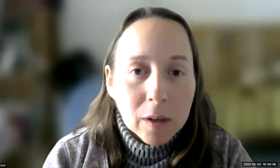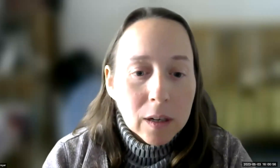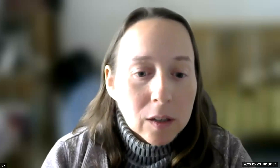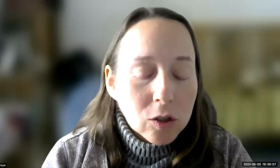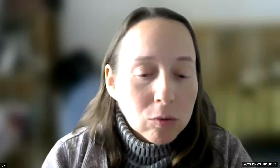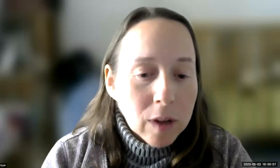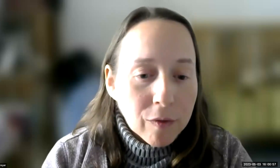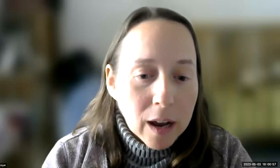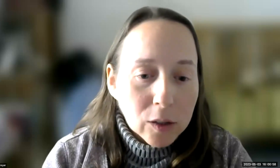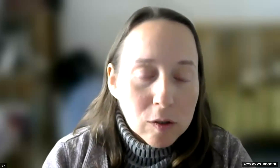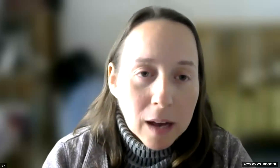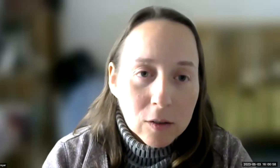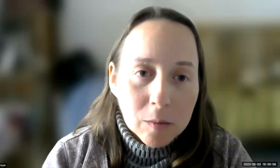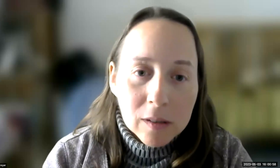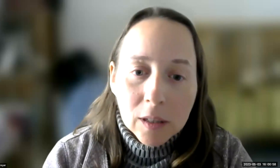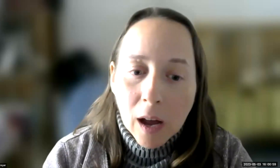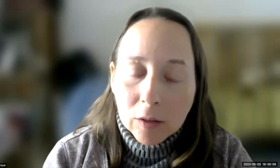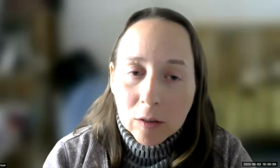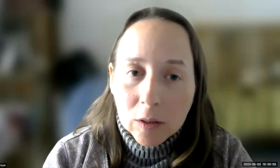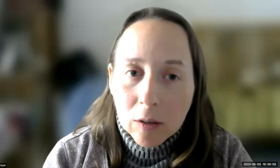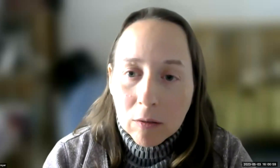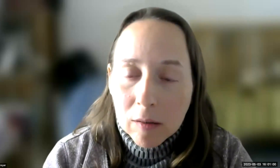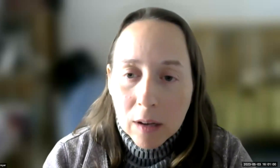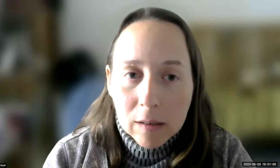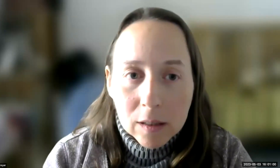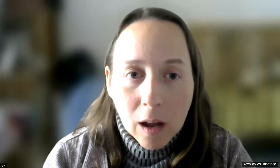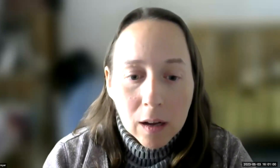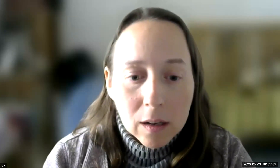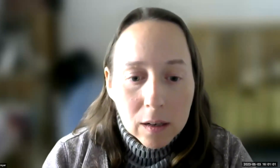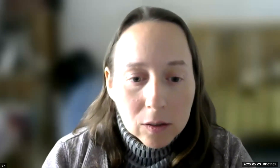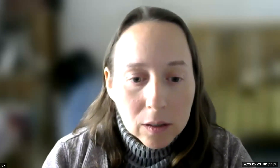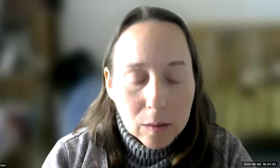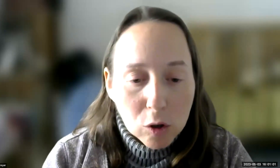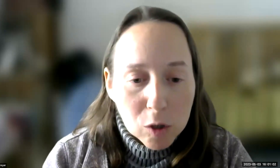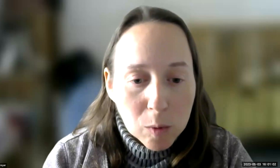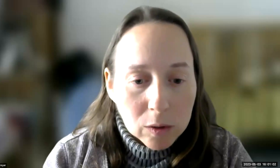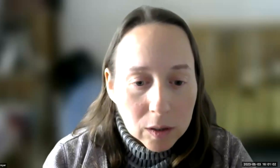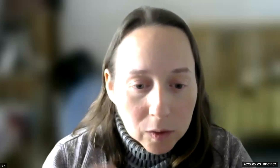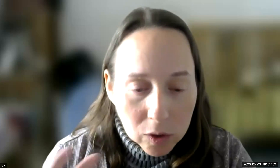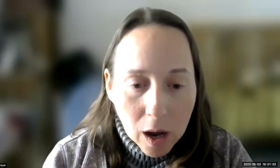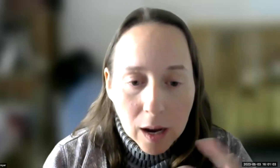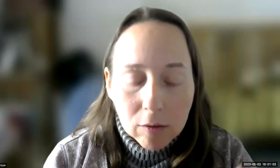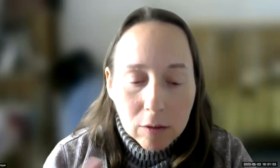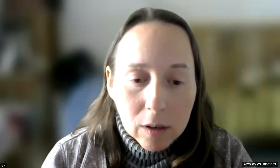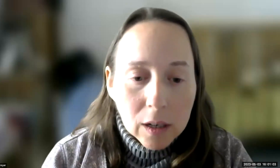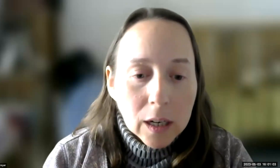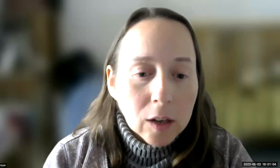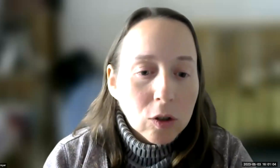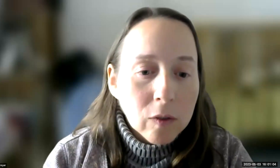ששותף ליוזמה הזאתי בסדרה, אני חושבת שלכולנו זו הייתה סדרה שהיא מאוד משמעותית, ואפשרה לנו לחשוב